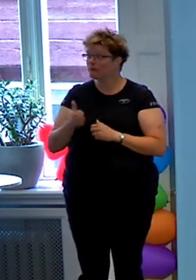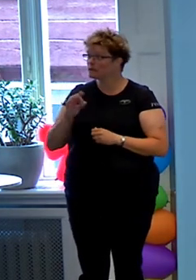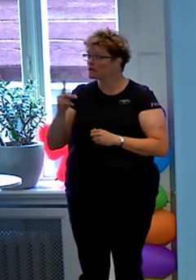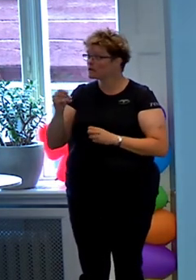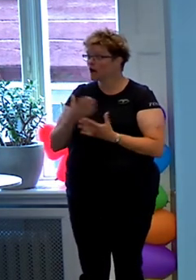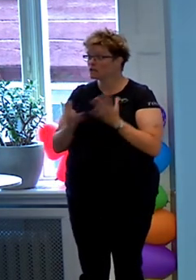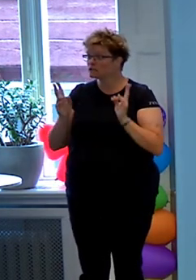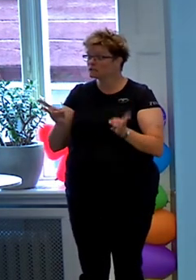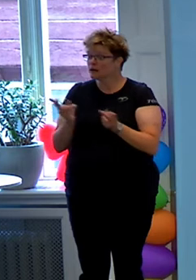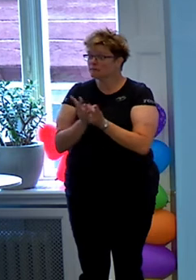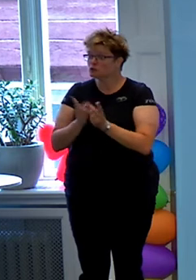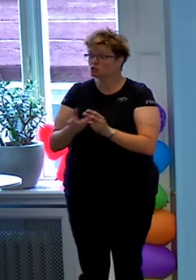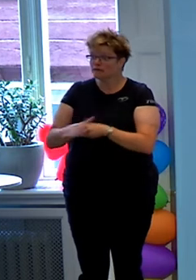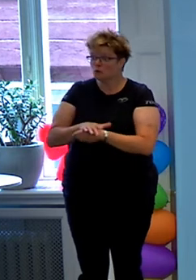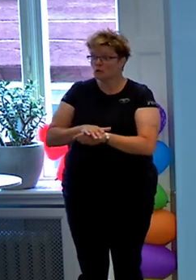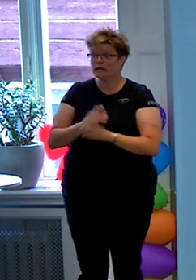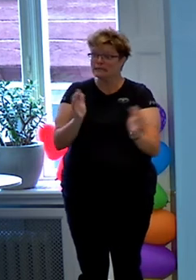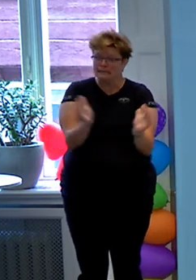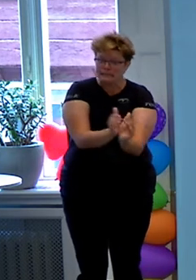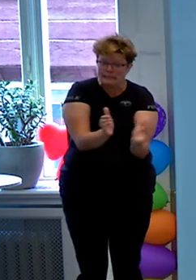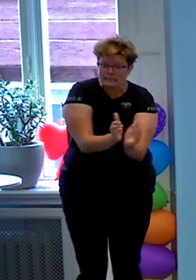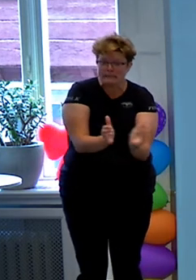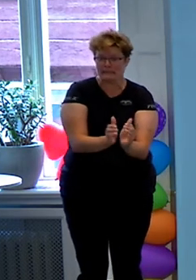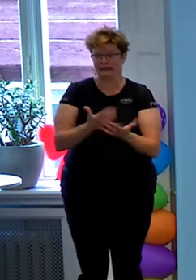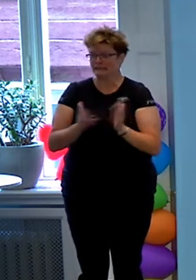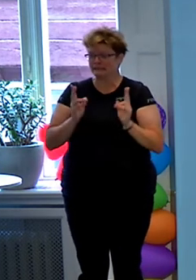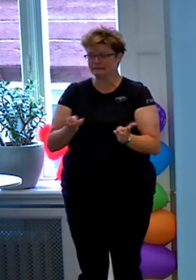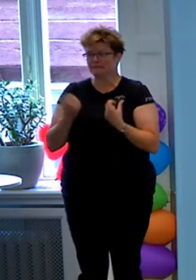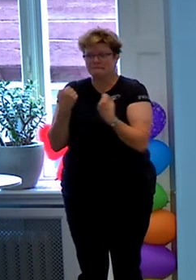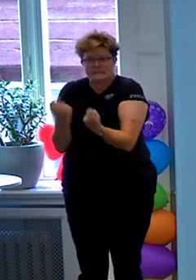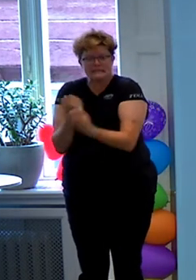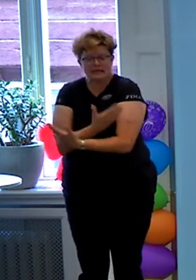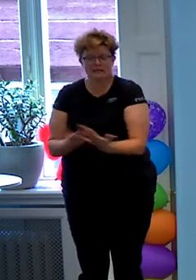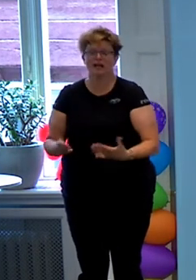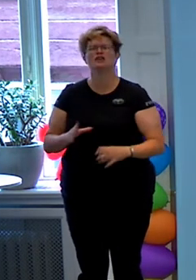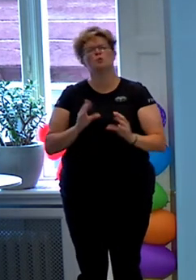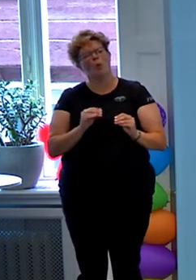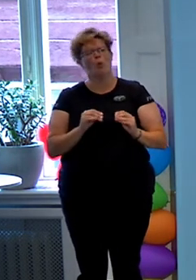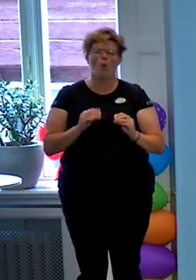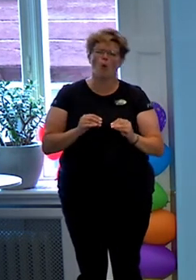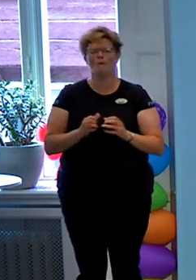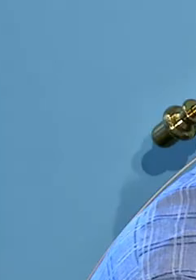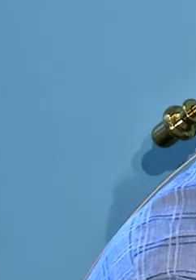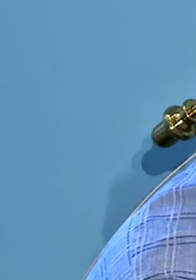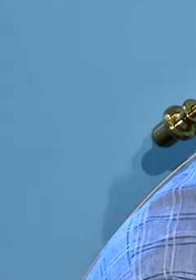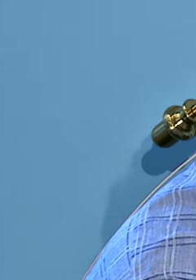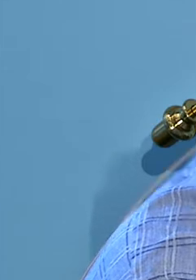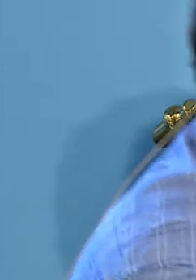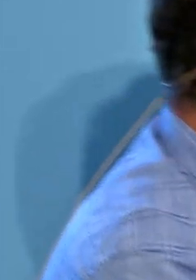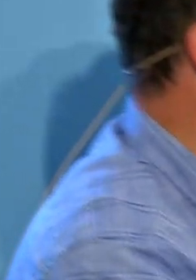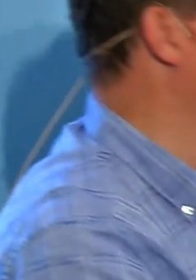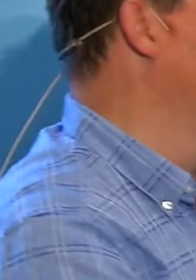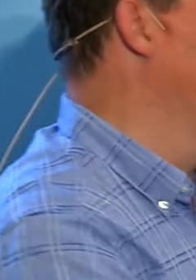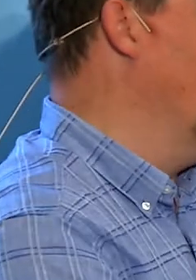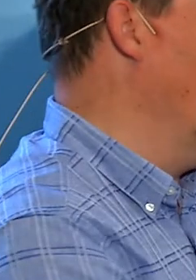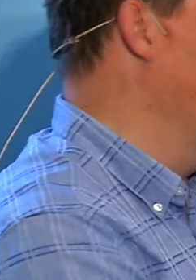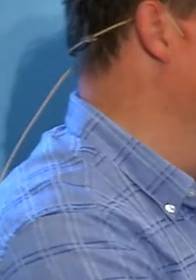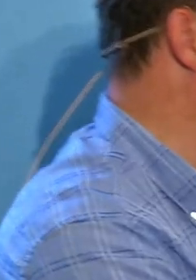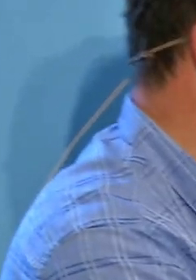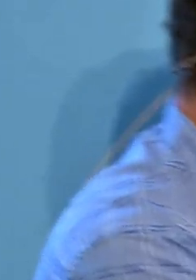är ju inte lika betydelsefullt, det är mindre och har inte samma relevans. Ja, jo, och sen kan man ju säga att det var ju